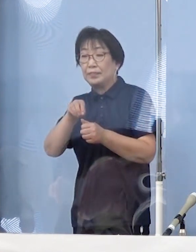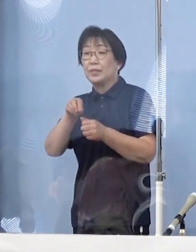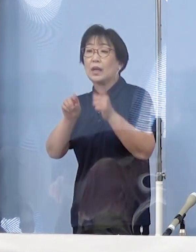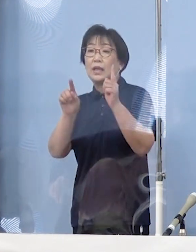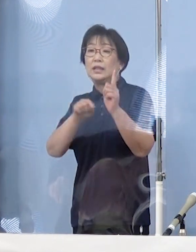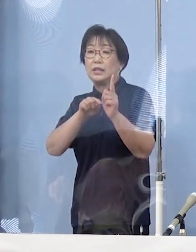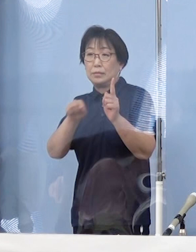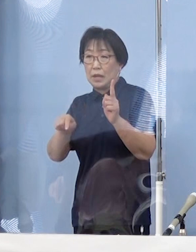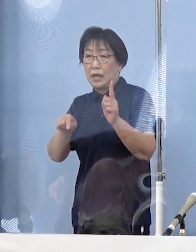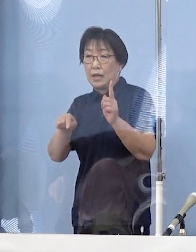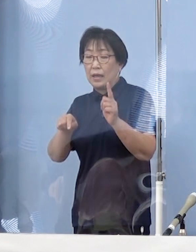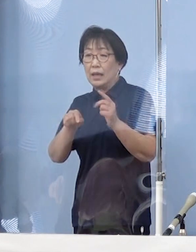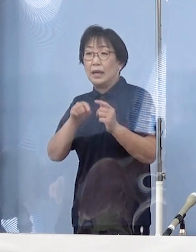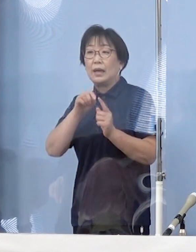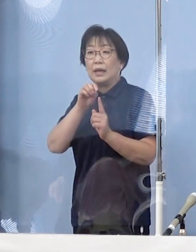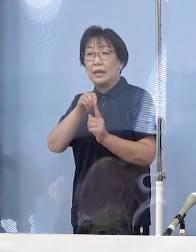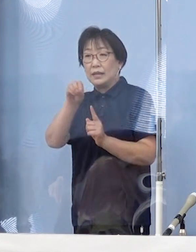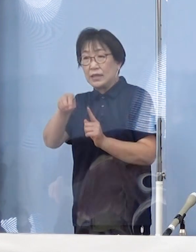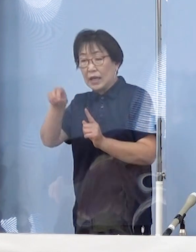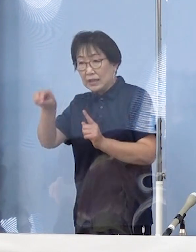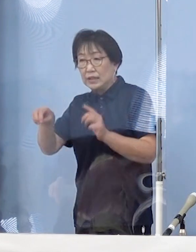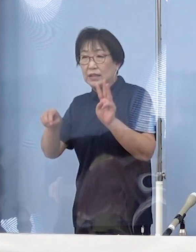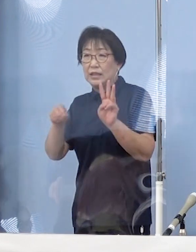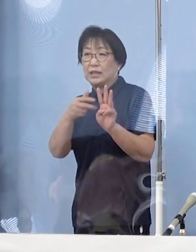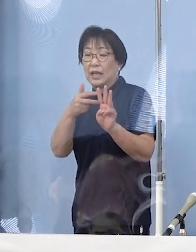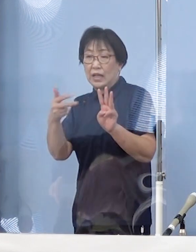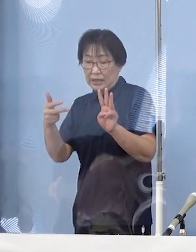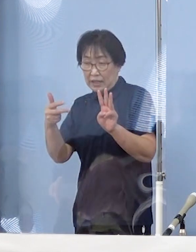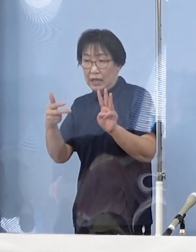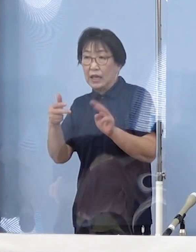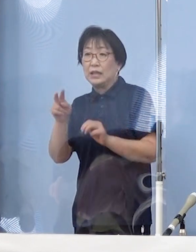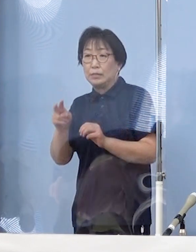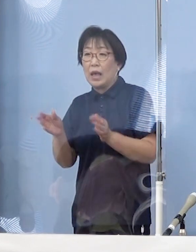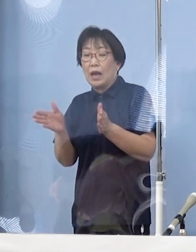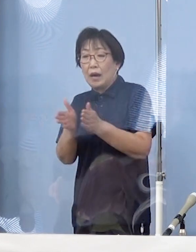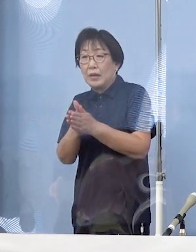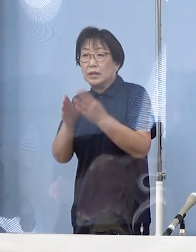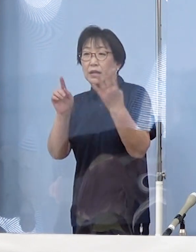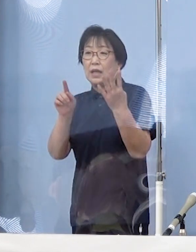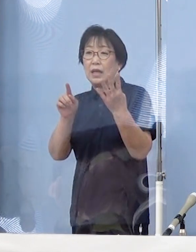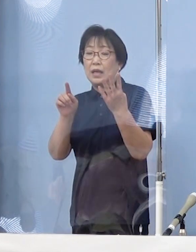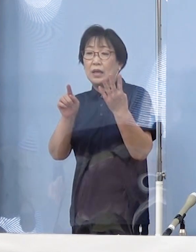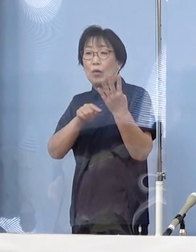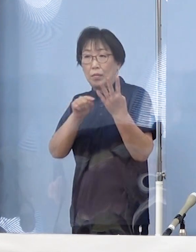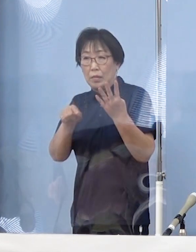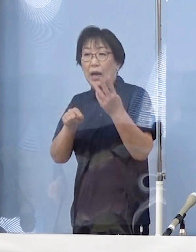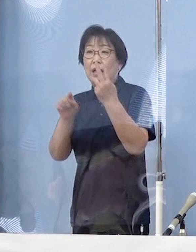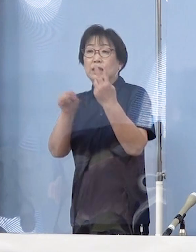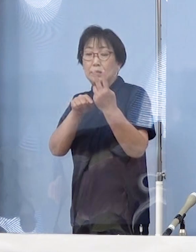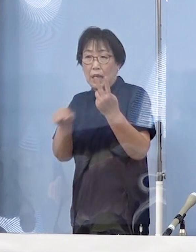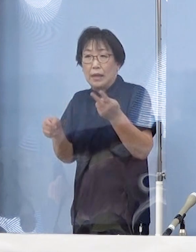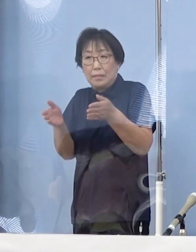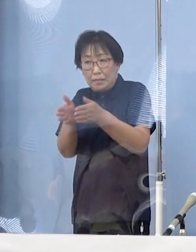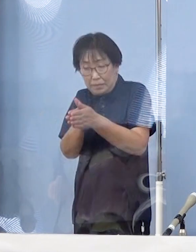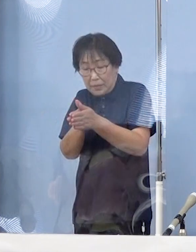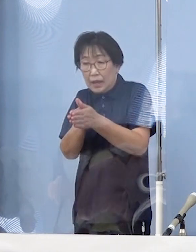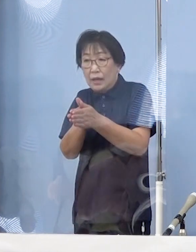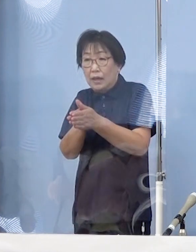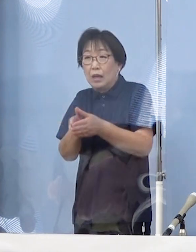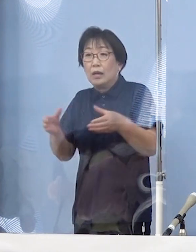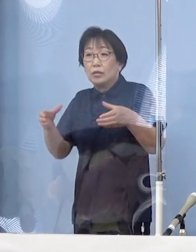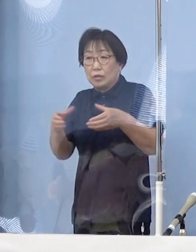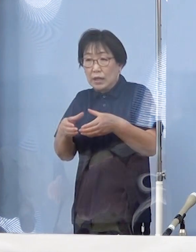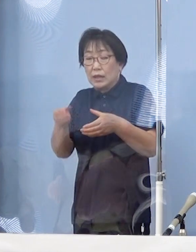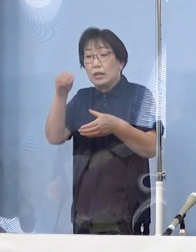二次感染1名、三次感染1名、合わせて2名の陽性が確認されました。この2名をクラスターに含めることとしま